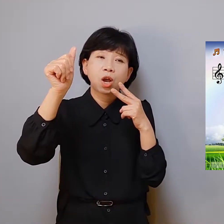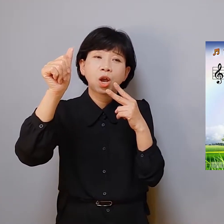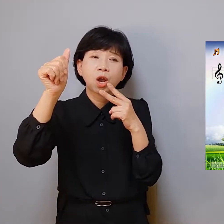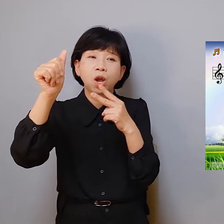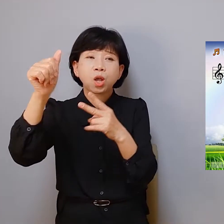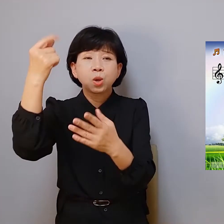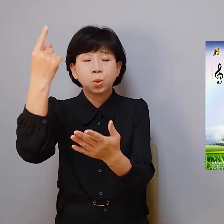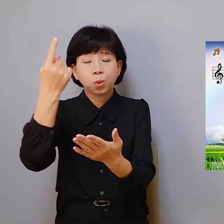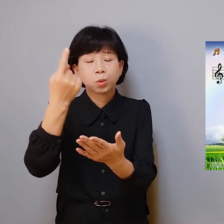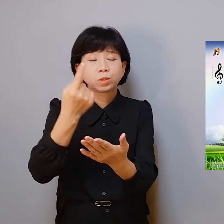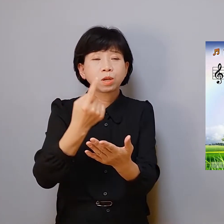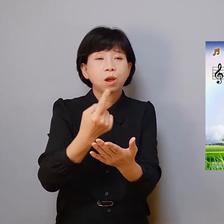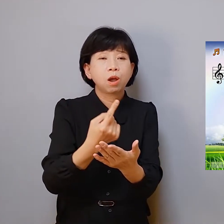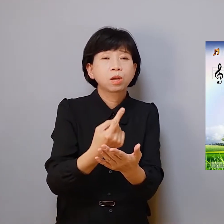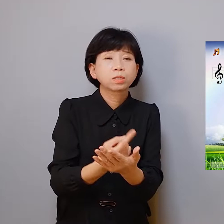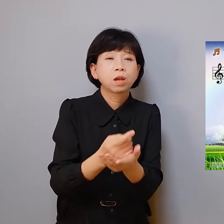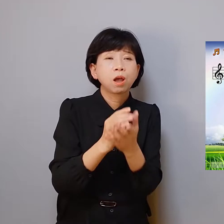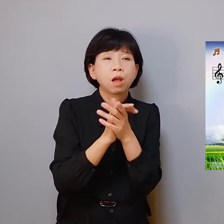성자여